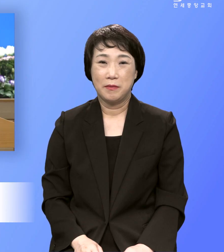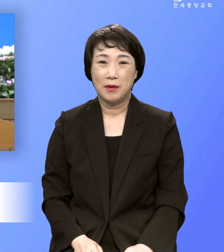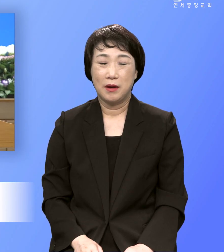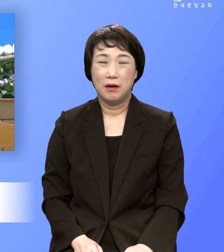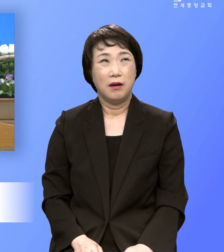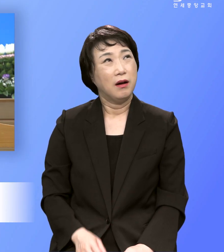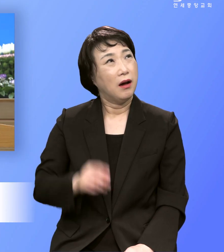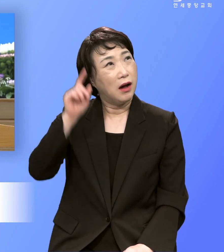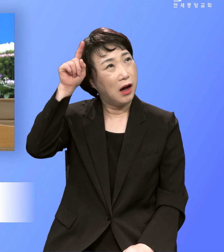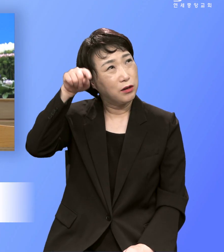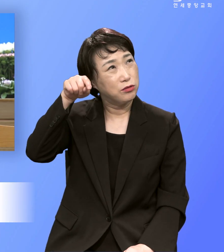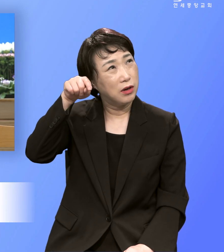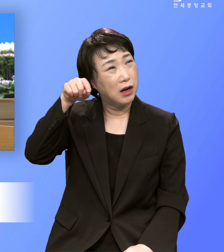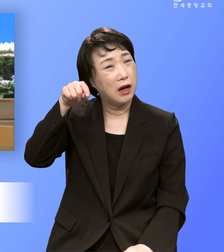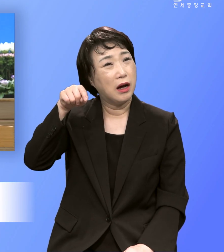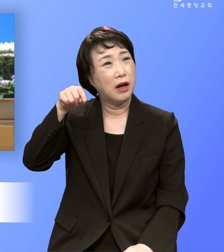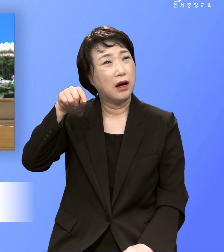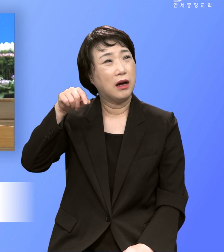가서 하루가 지나